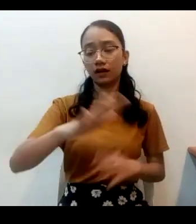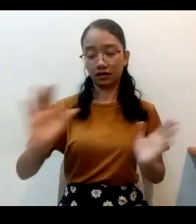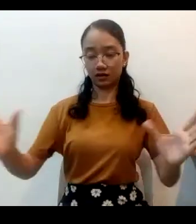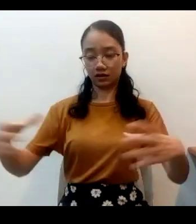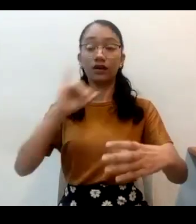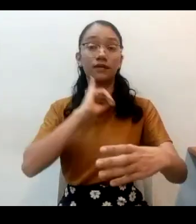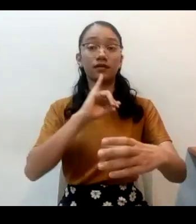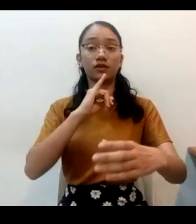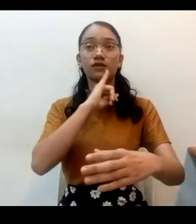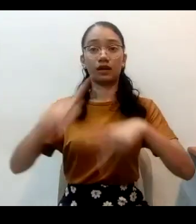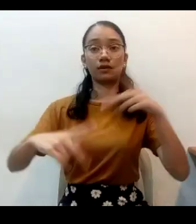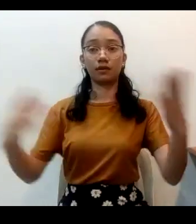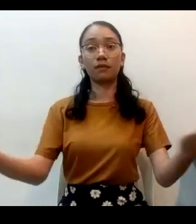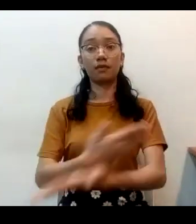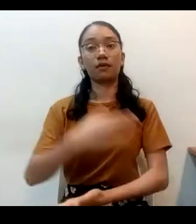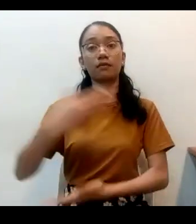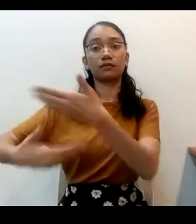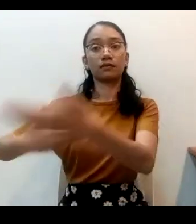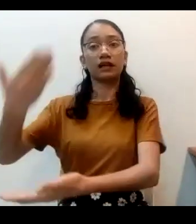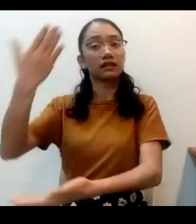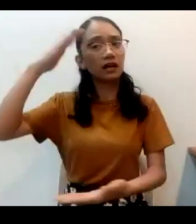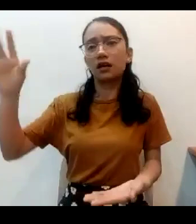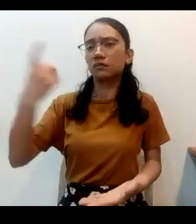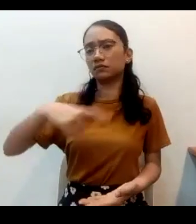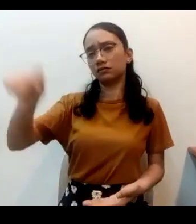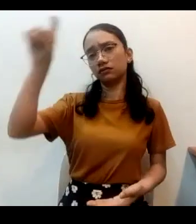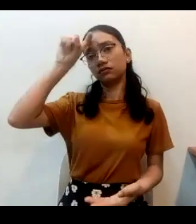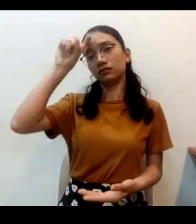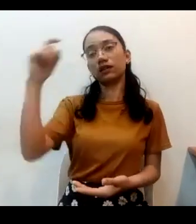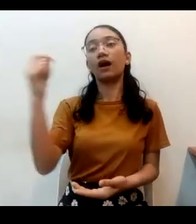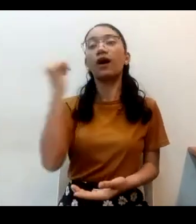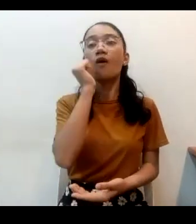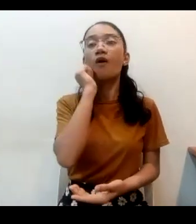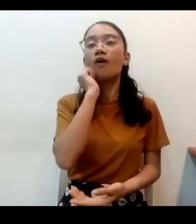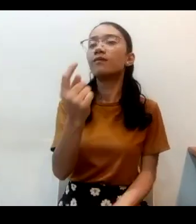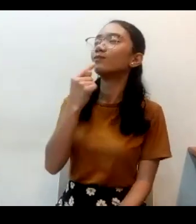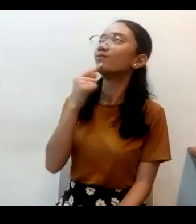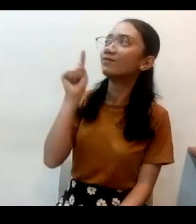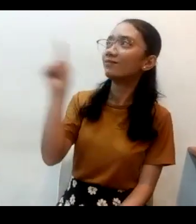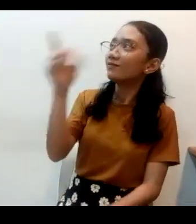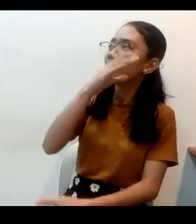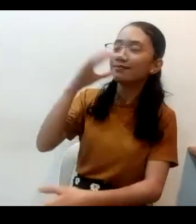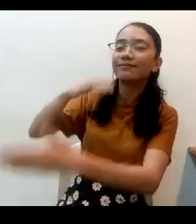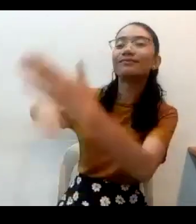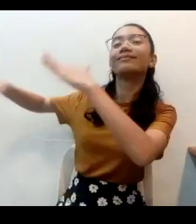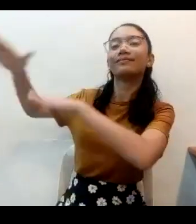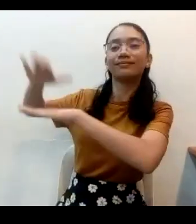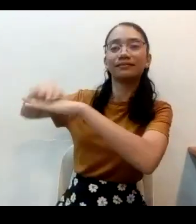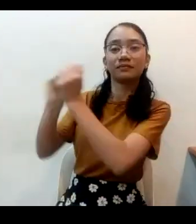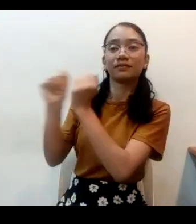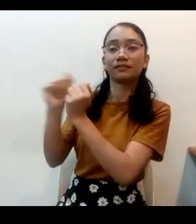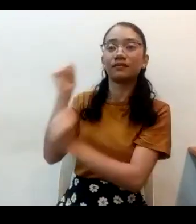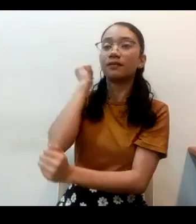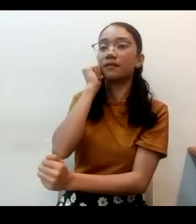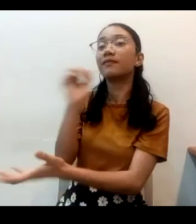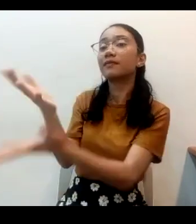po nila alam yung lupain ng Egypto. They always miss land of Canaan. Kundi lagi-lagi po nilang ninanais yung lupain ng Kanaan. So when we get